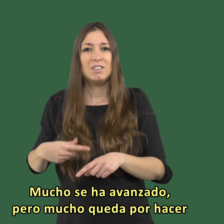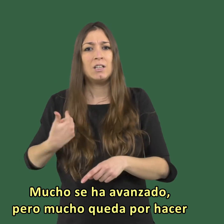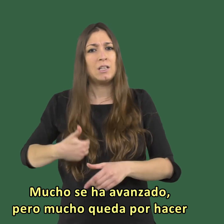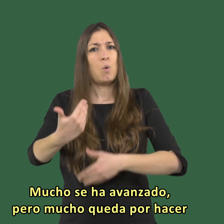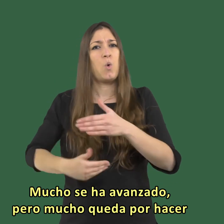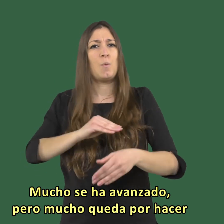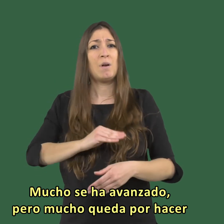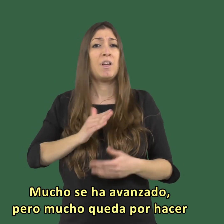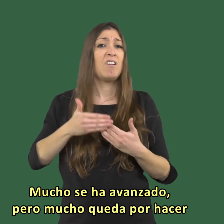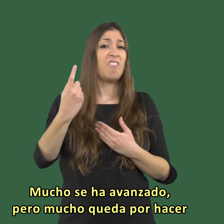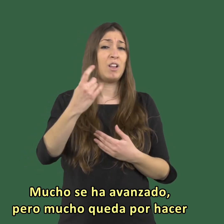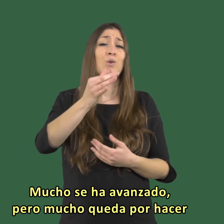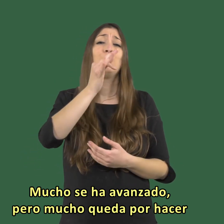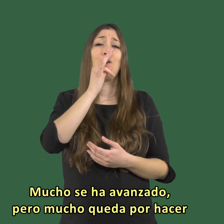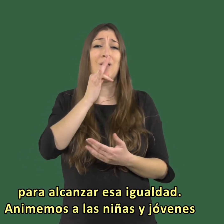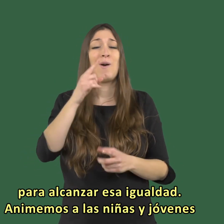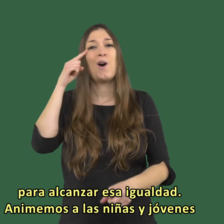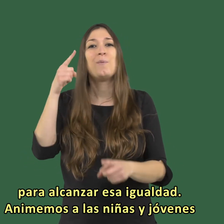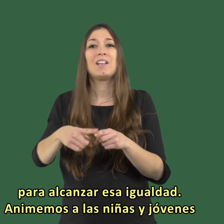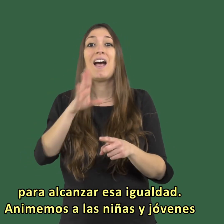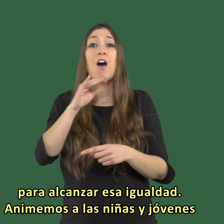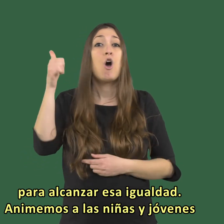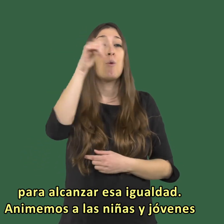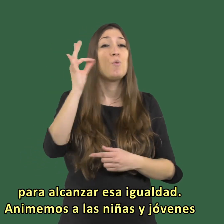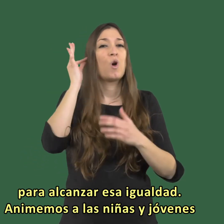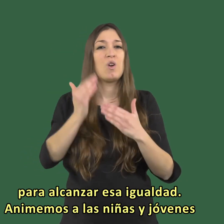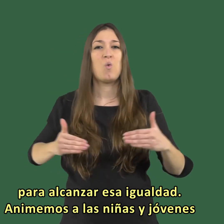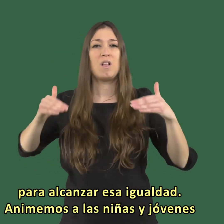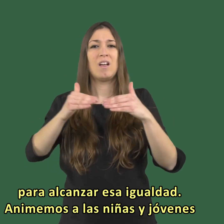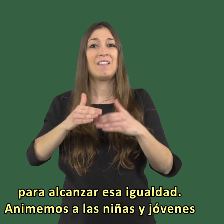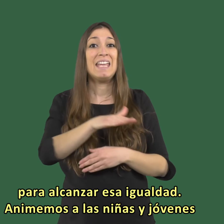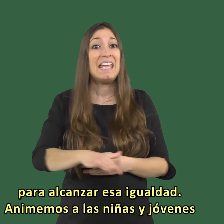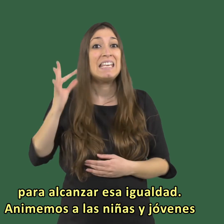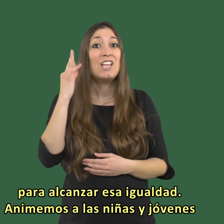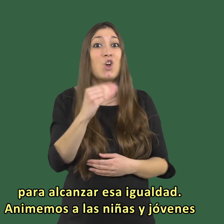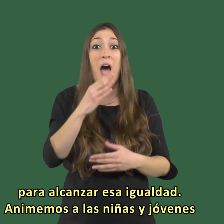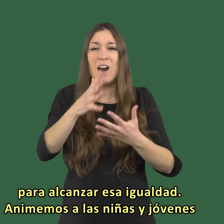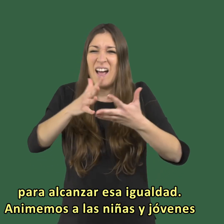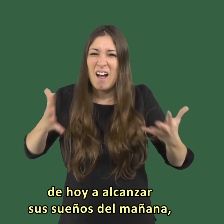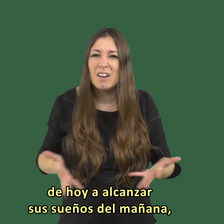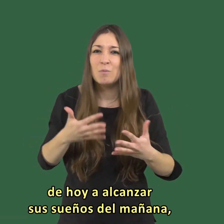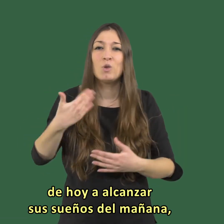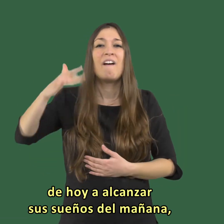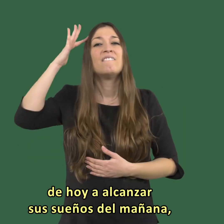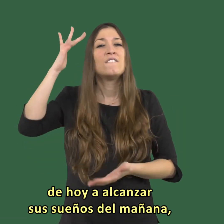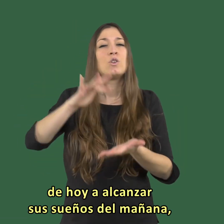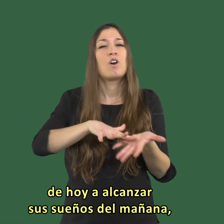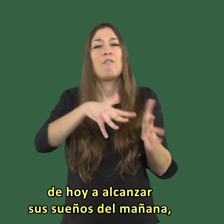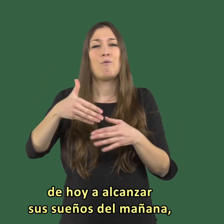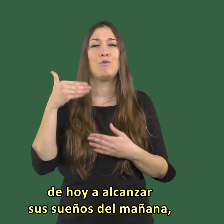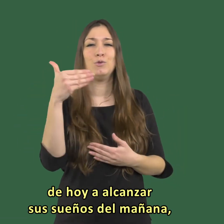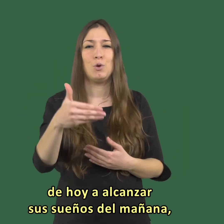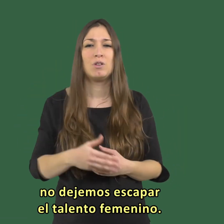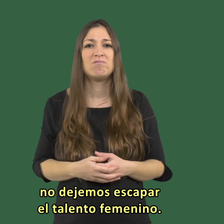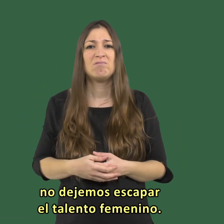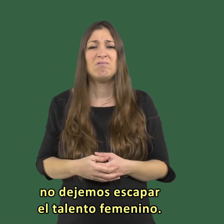Mucho se ha avanzado, pero mucho queda por hacer para alcanzar esa igualdad. Animemos a las niñas y jóvenes de hoy a alcanzar sus sueños del